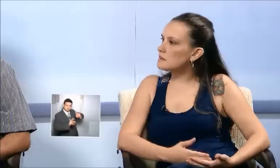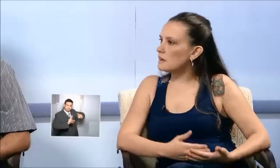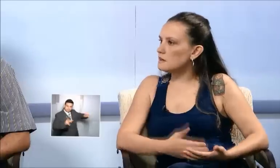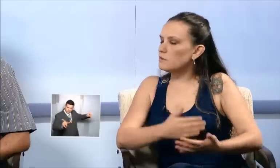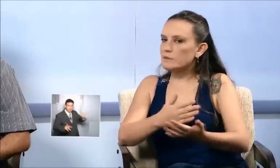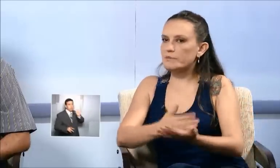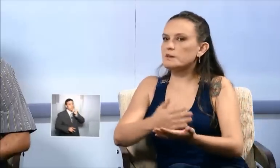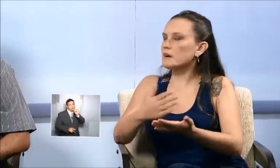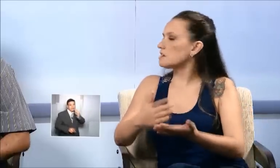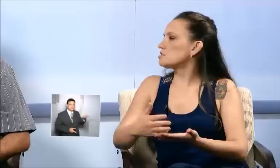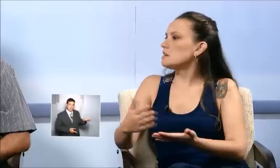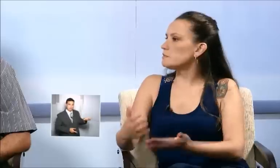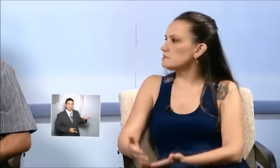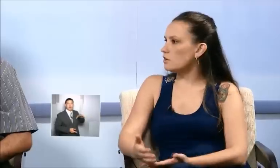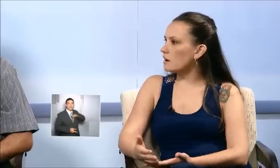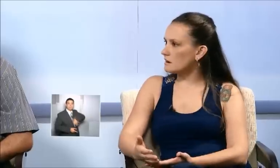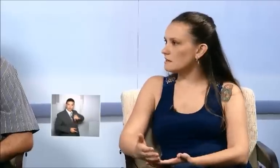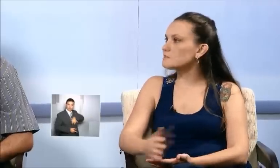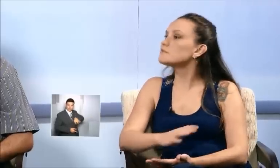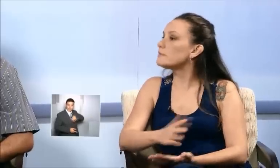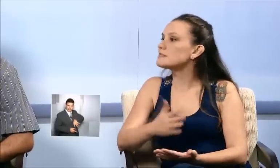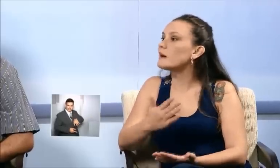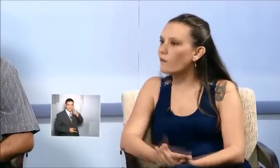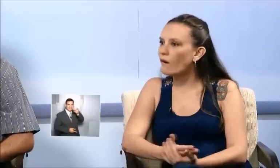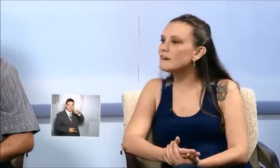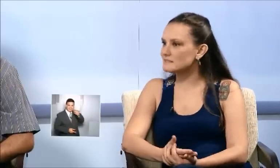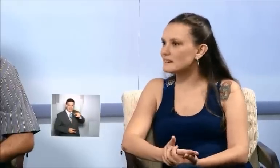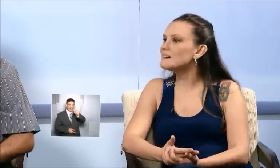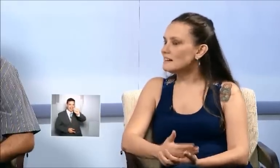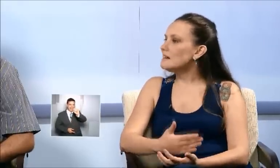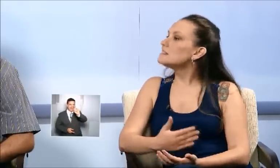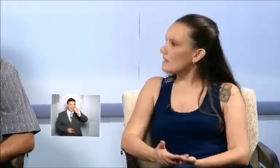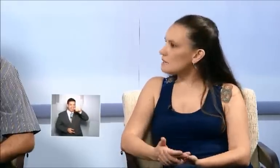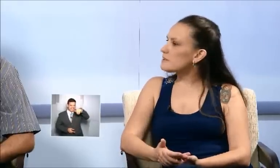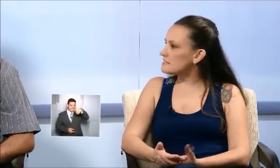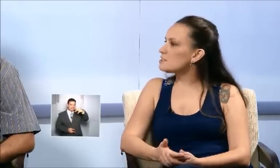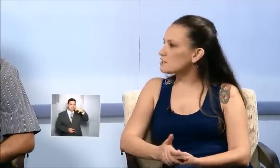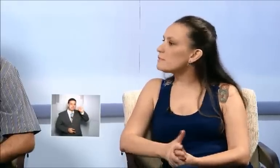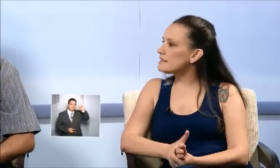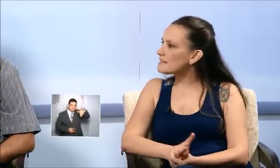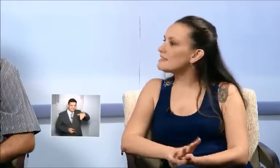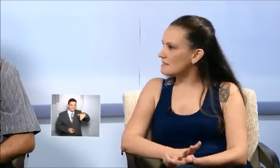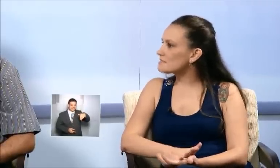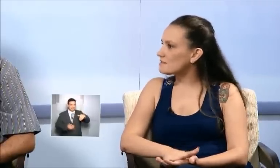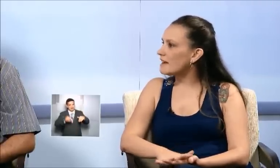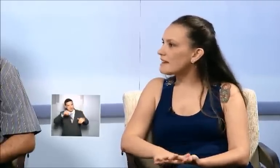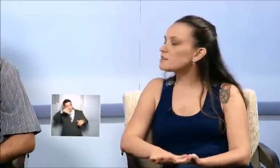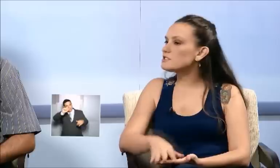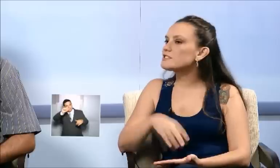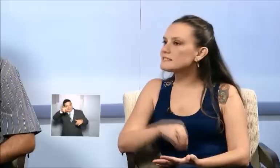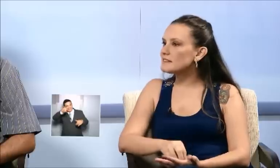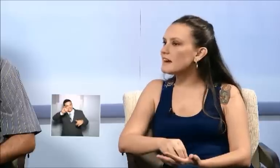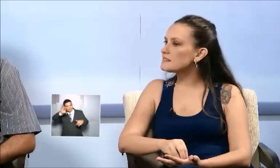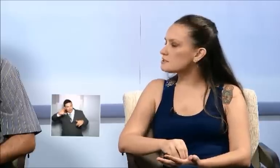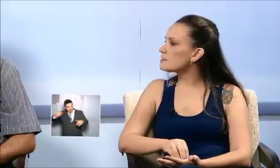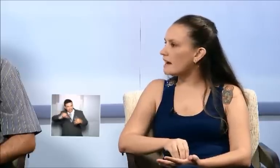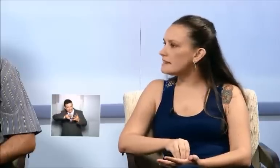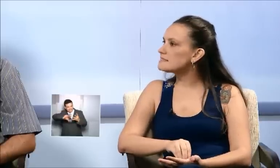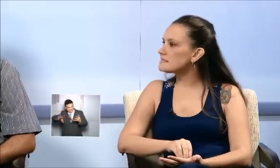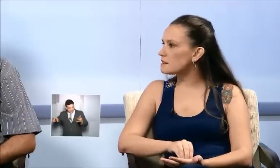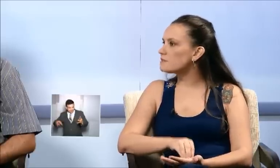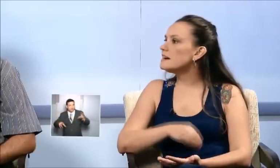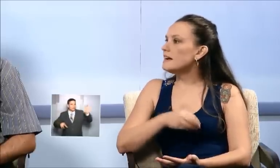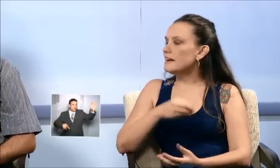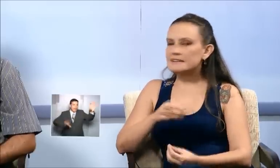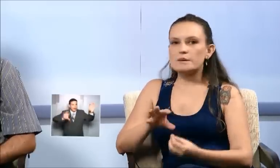a gente tem aí o aipim, macaxeira e mandioca, é tudo a mesma coisa. É verdade. Na Libras a gente também mesmo? tem isso, né? Então a gente tem sinais